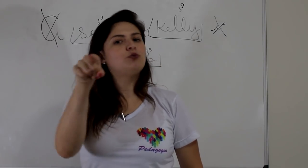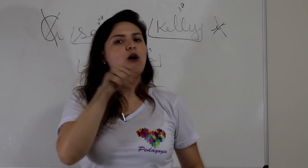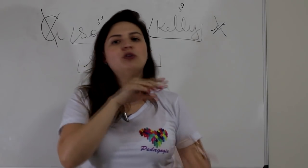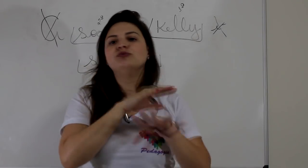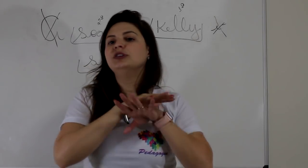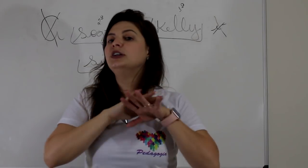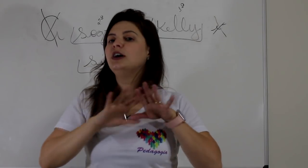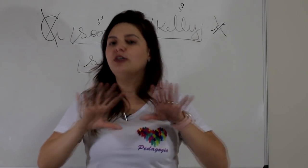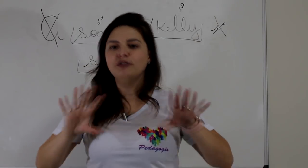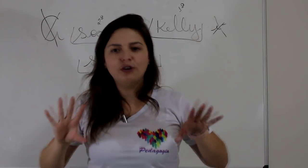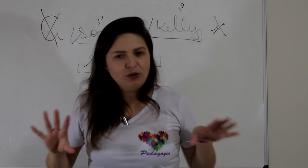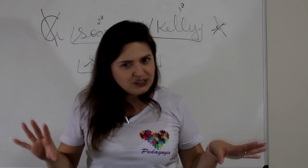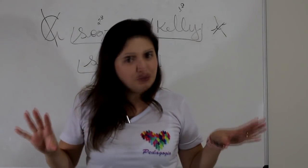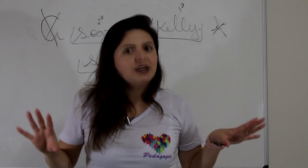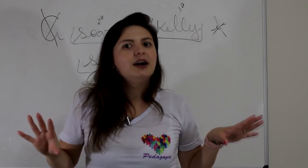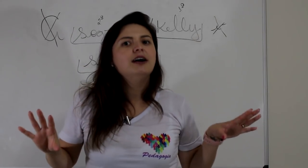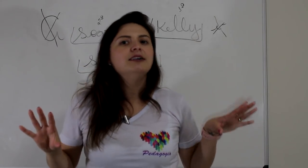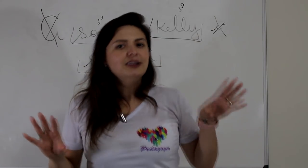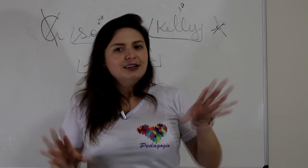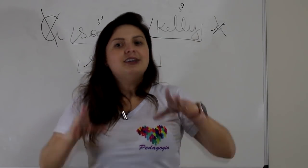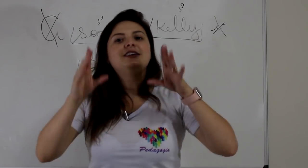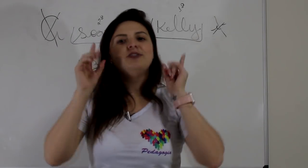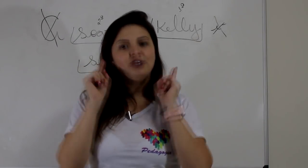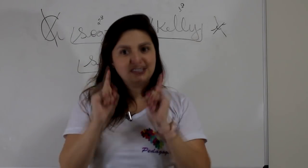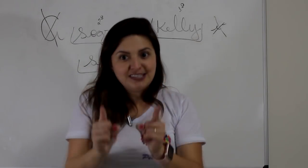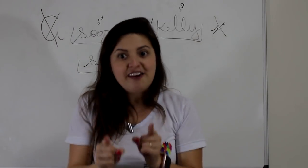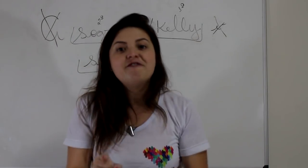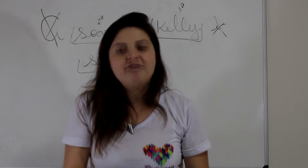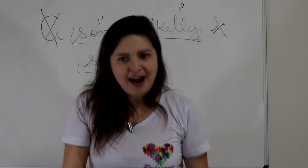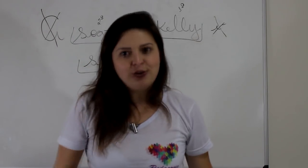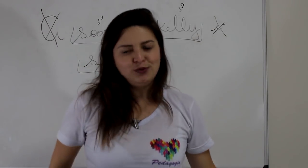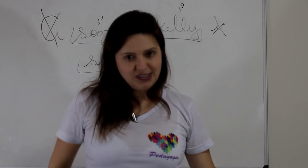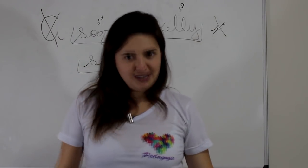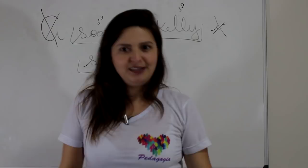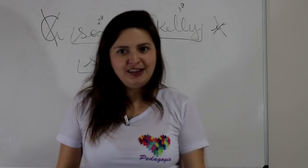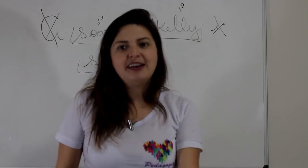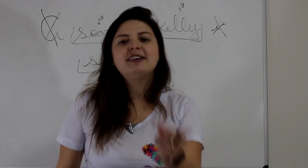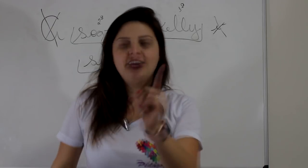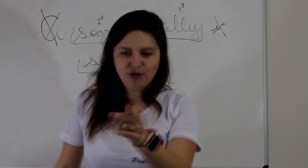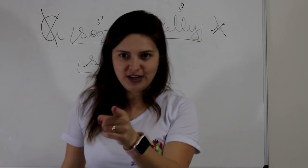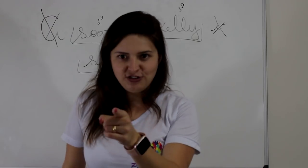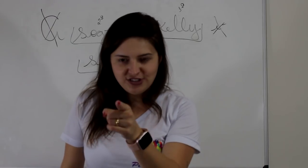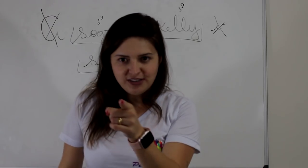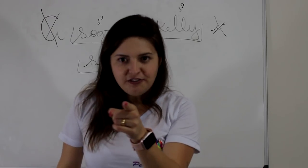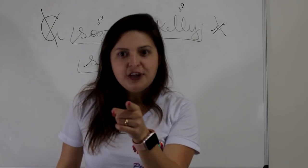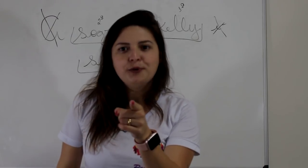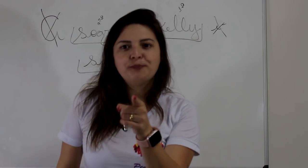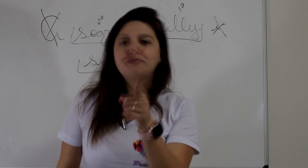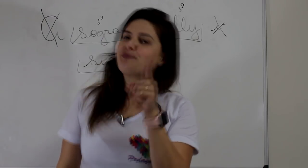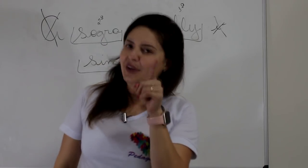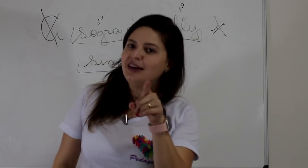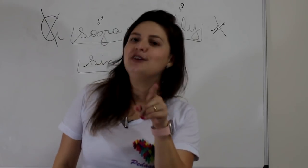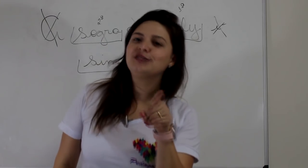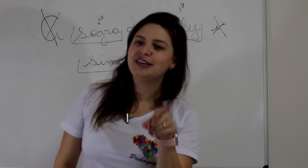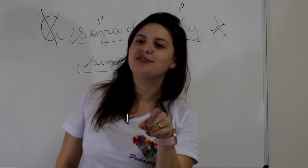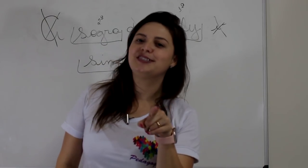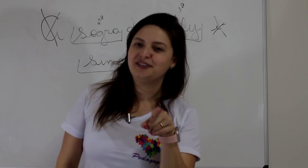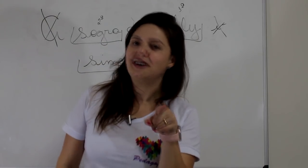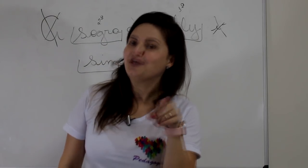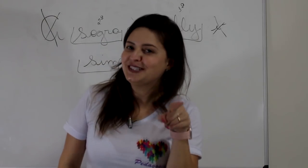qual eu não vou explicar e que você vai conseguir entender, que é o grande desafio. E eu sei que você vai